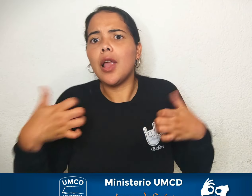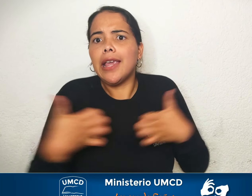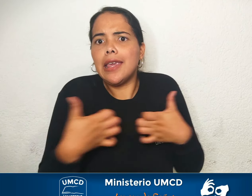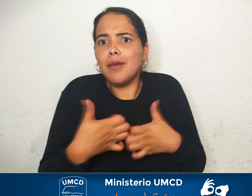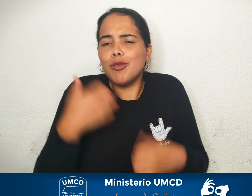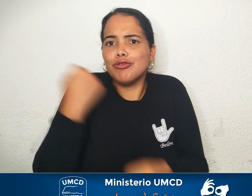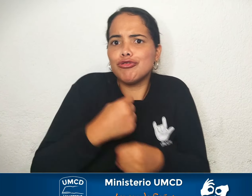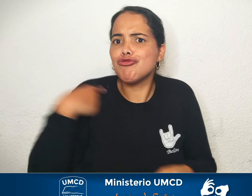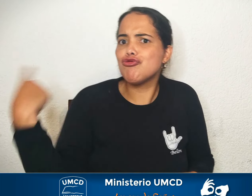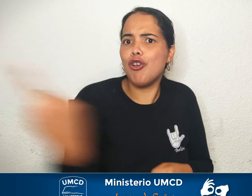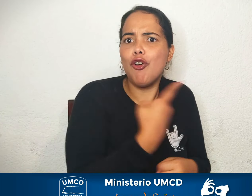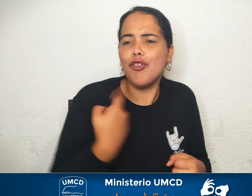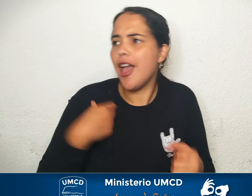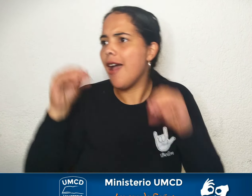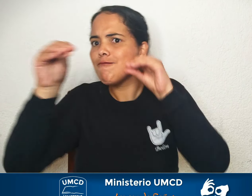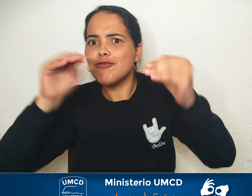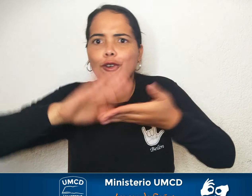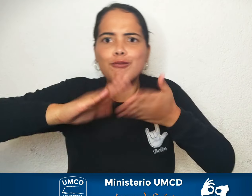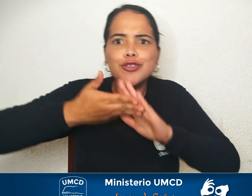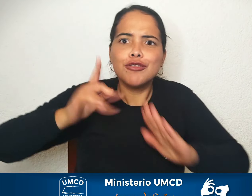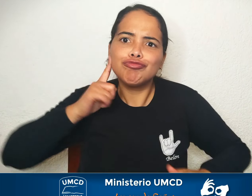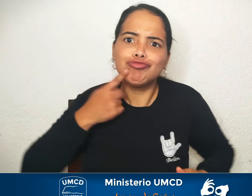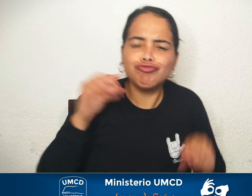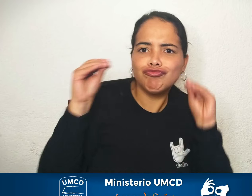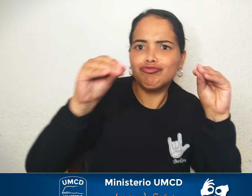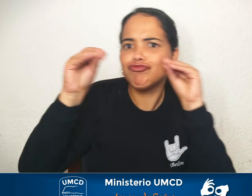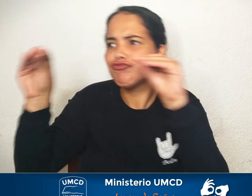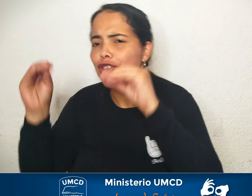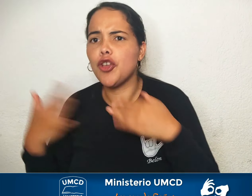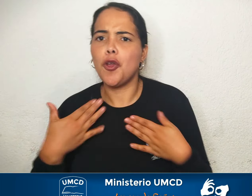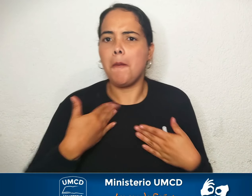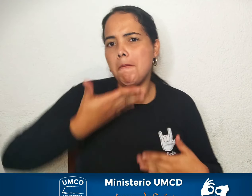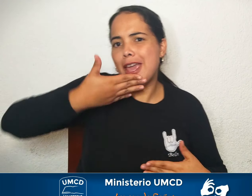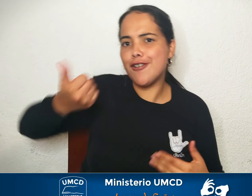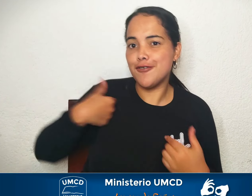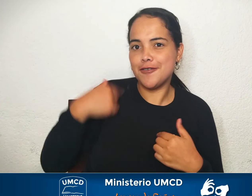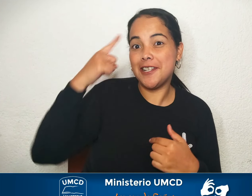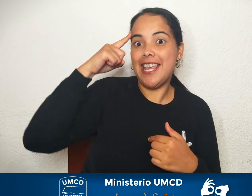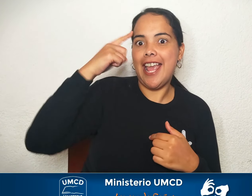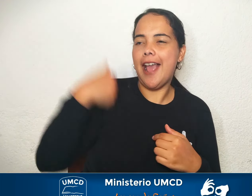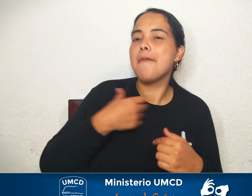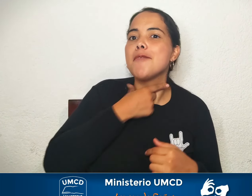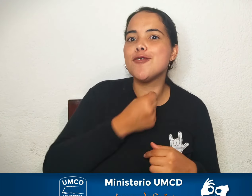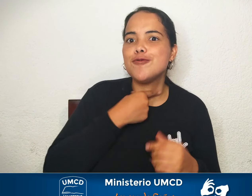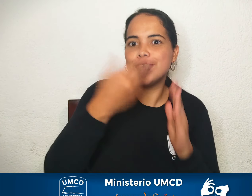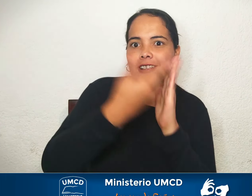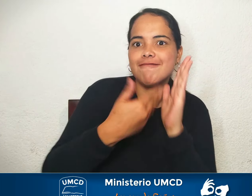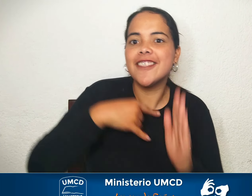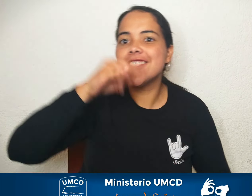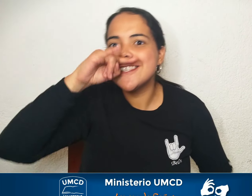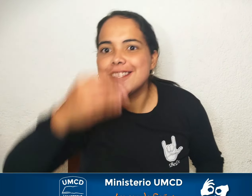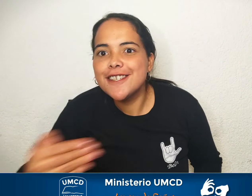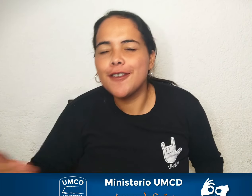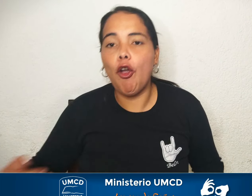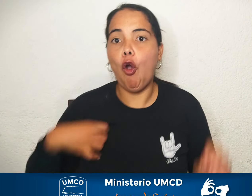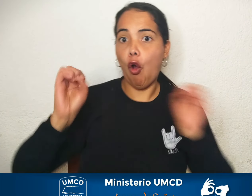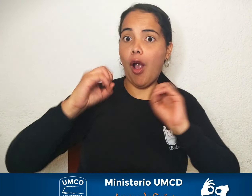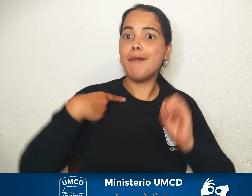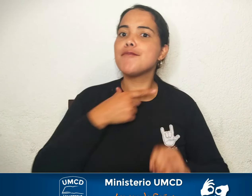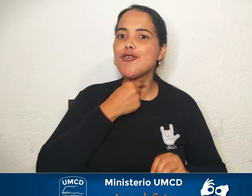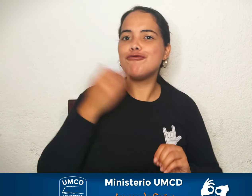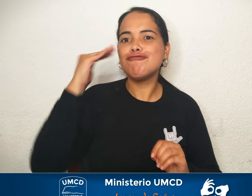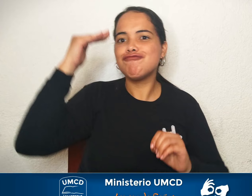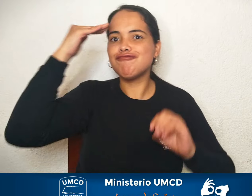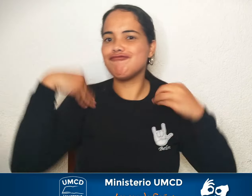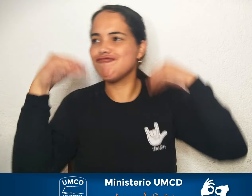del cuerpo de Cristo. Nos edificamos con nuestros dones, nosotros somos partícipes de lo que Dios está haciendo dentro del